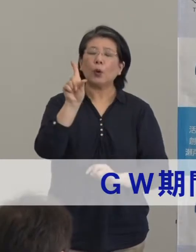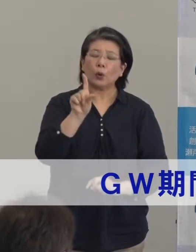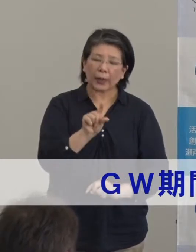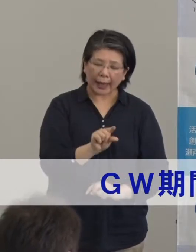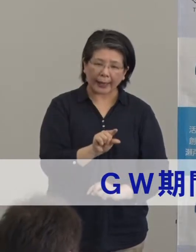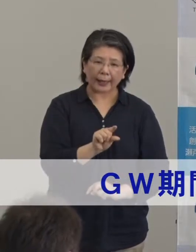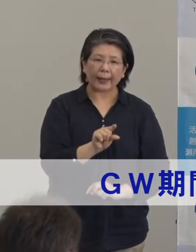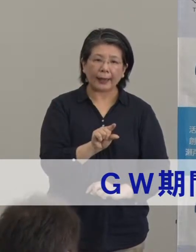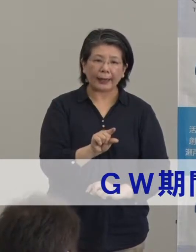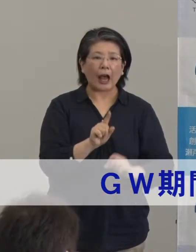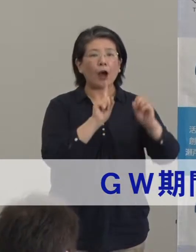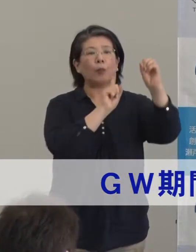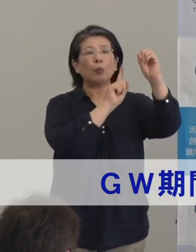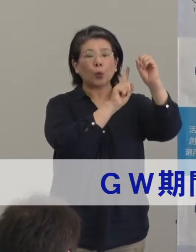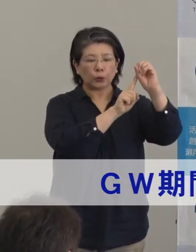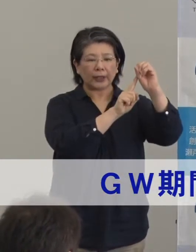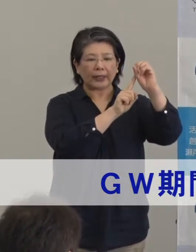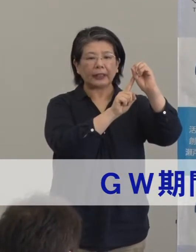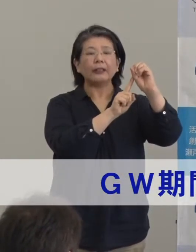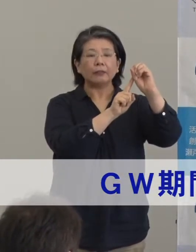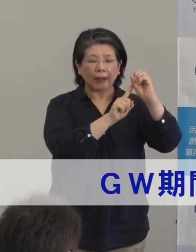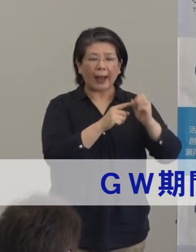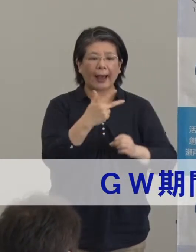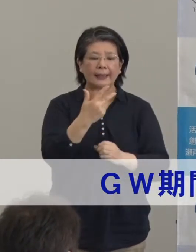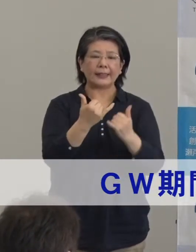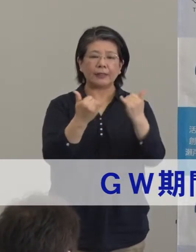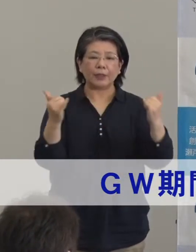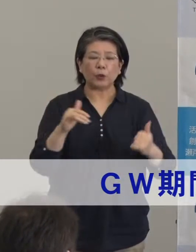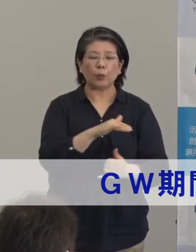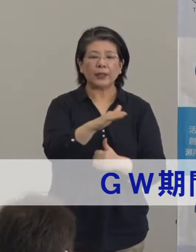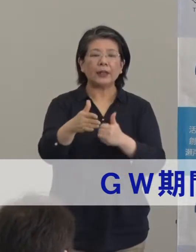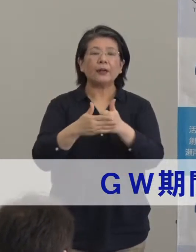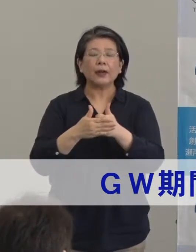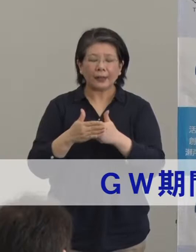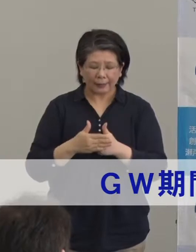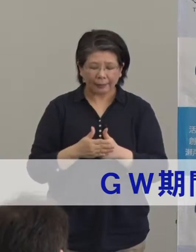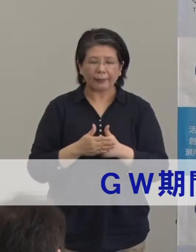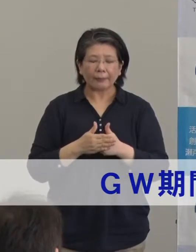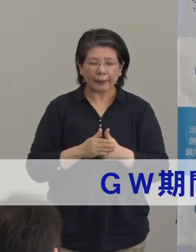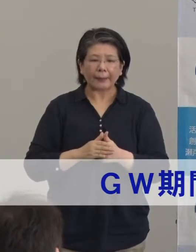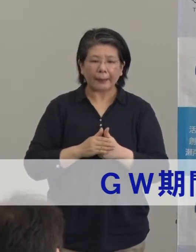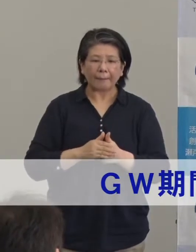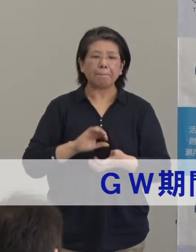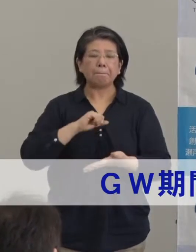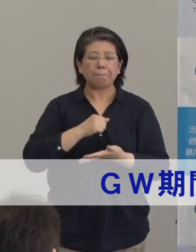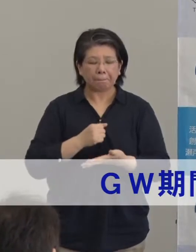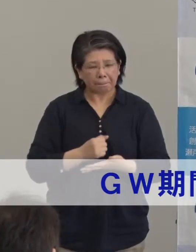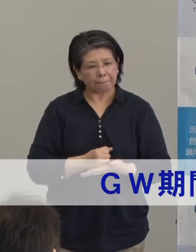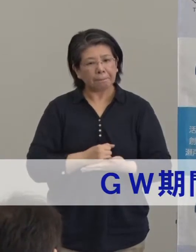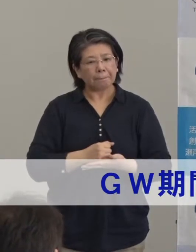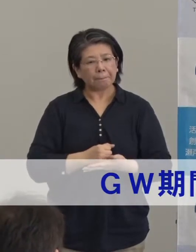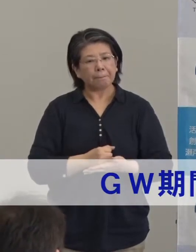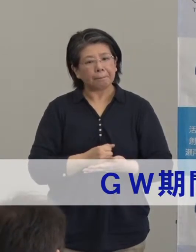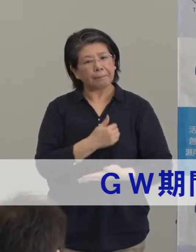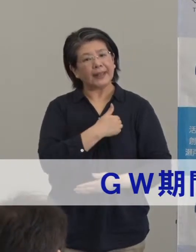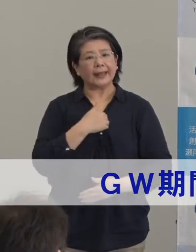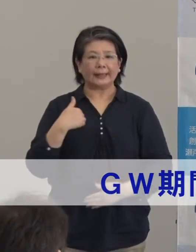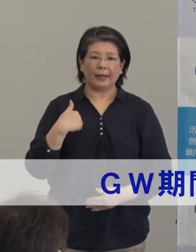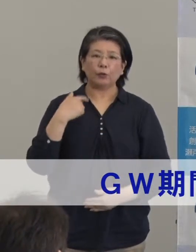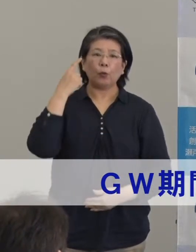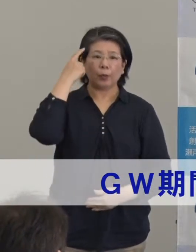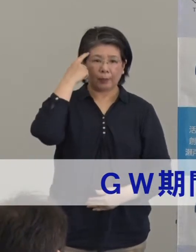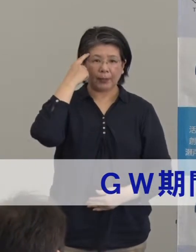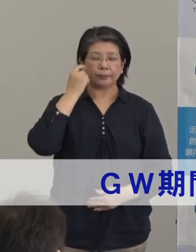ったような目的というのは、市民の皆様のご協力によりかなり達成られたのではないかなというふうに思っております。